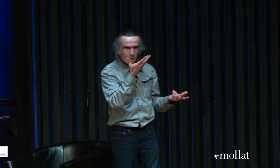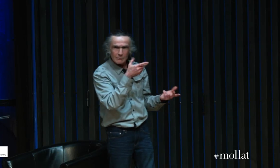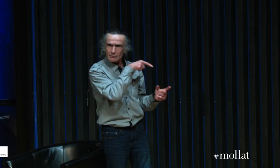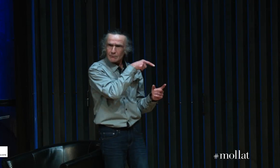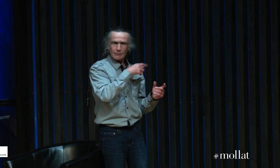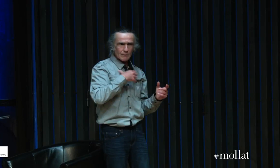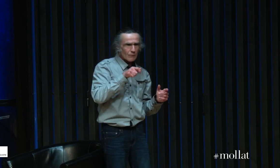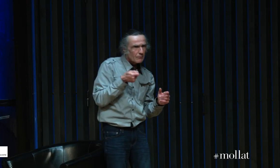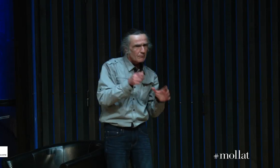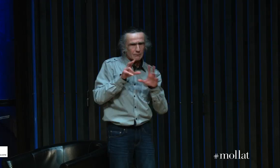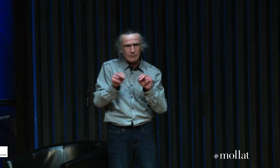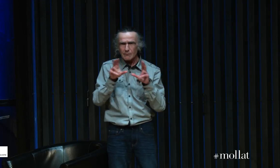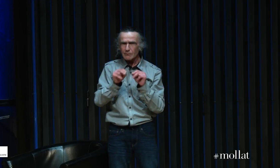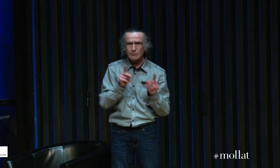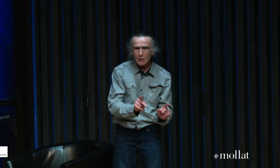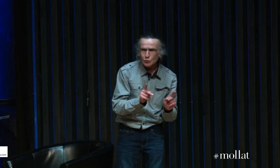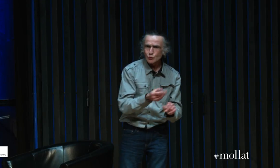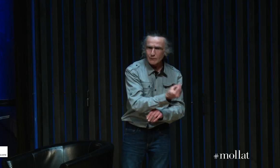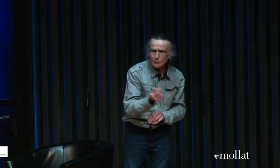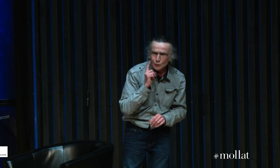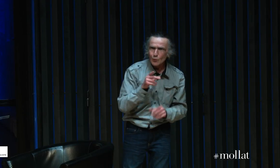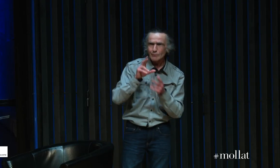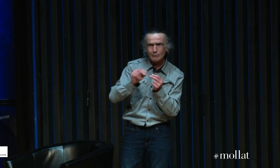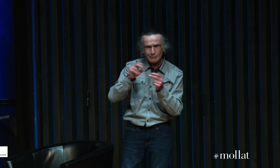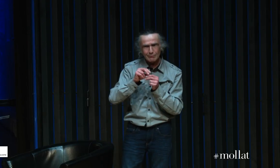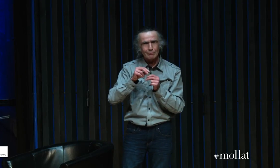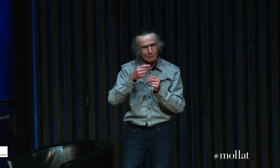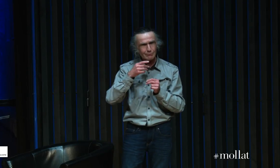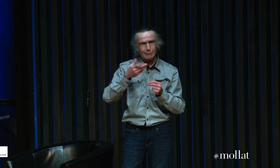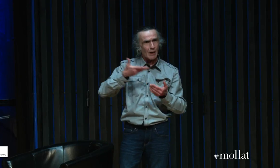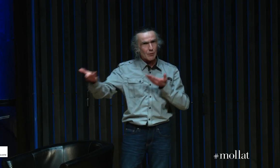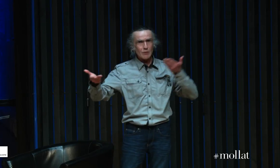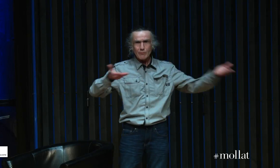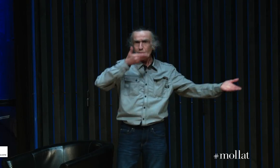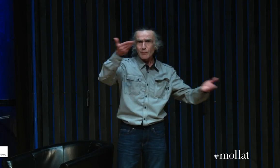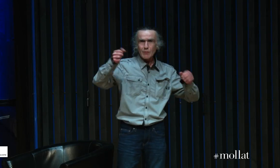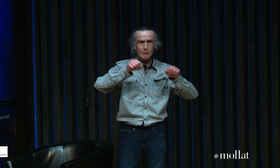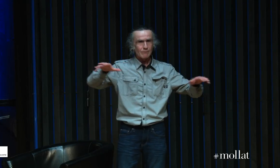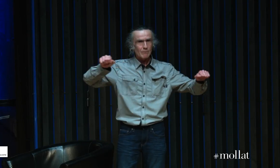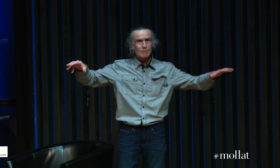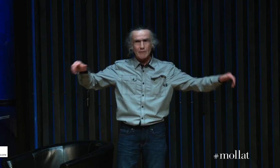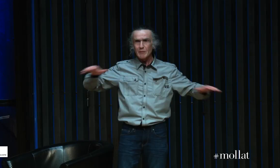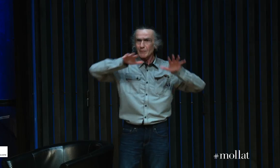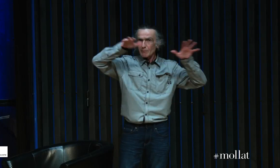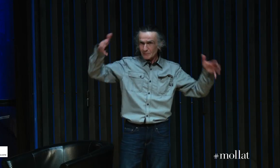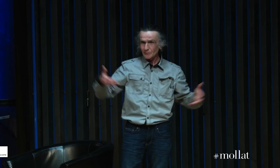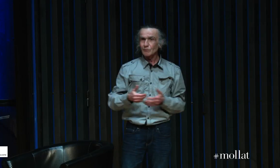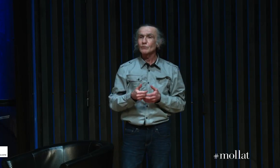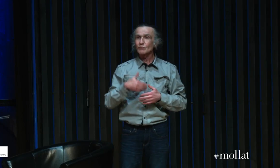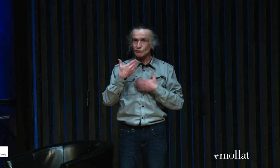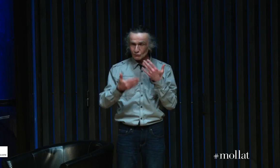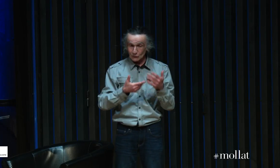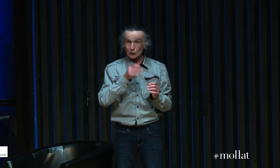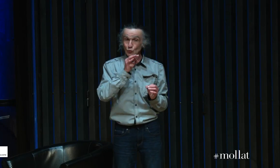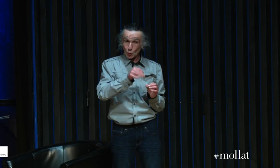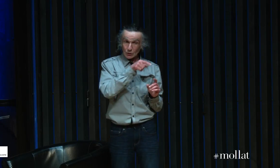les gens venaient en France parce qu'il y avait l'enseignement dispensé par l'abbé de l'Épée, cette pédagogie, et ça a permis